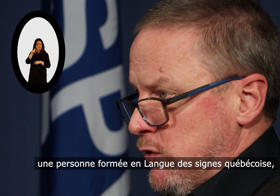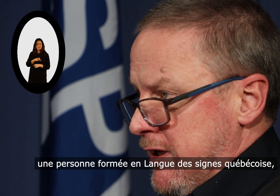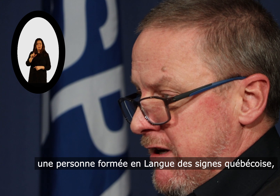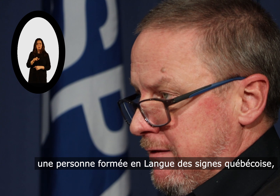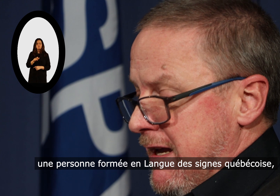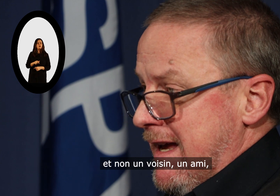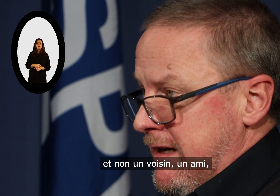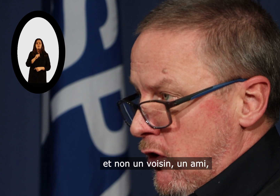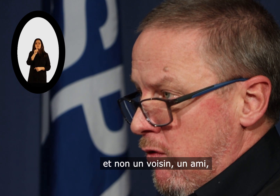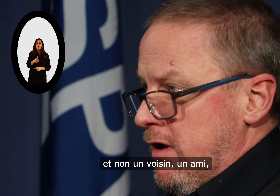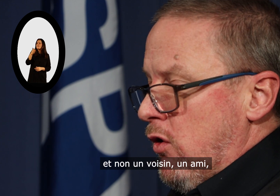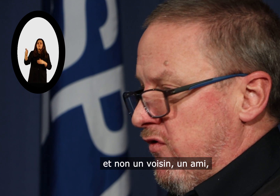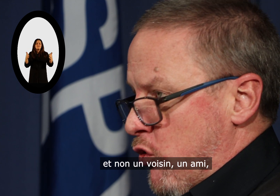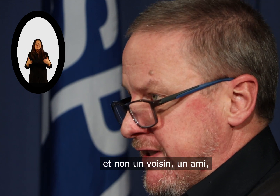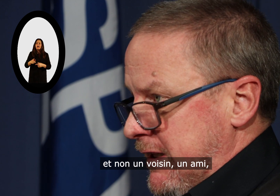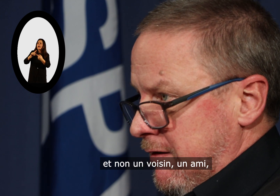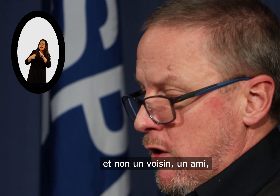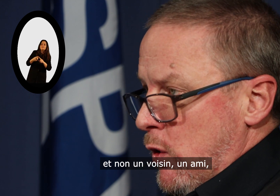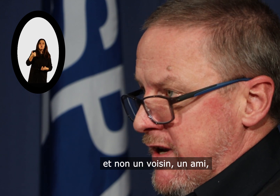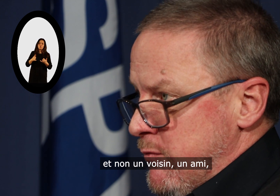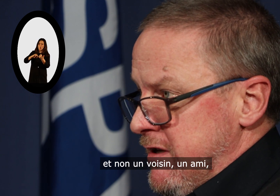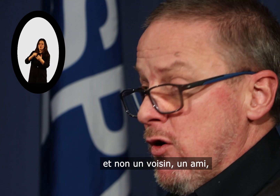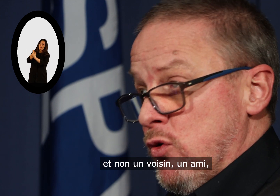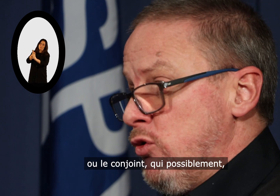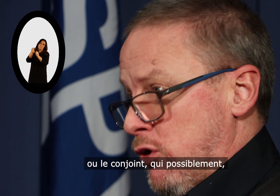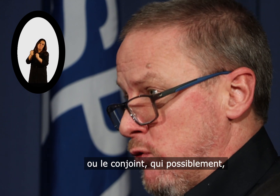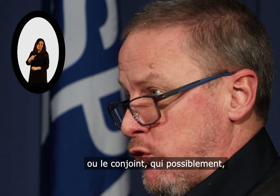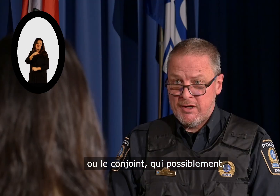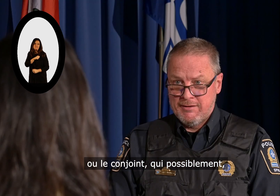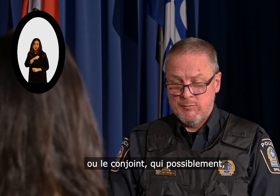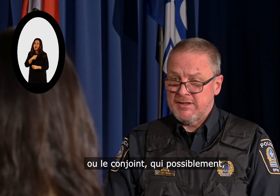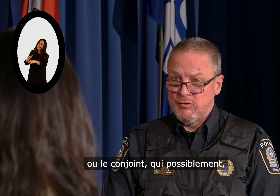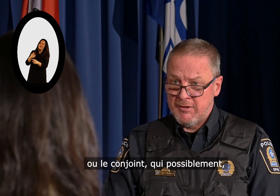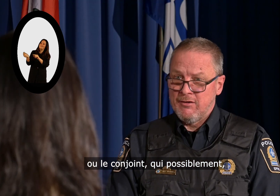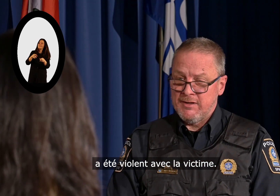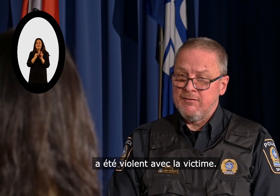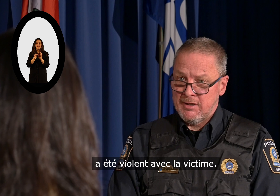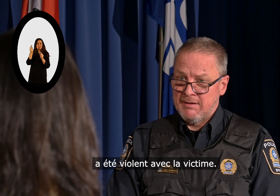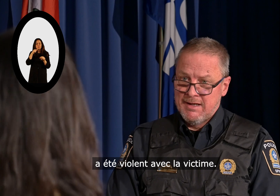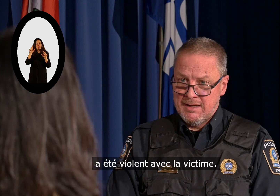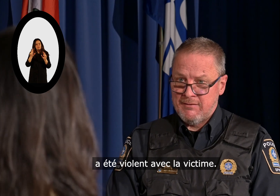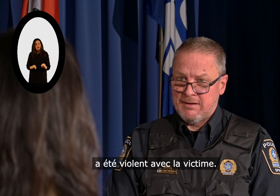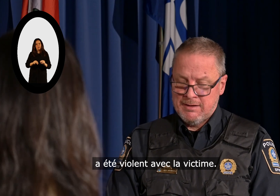du Québec et non un voisin, un ami ou le conjoint qui possiblement a été violent avec la